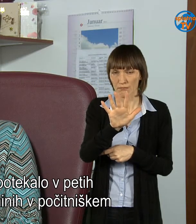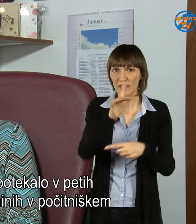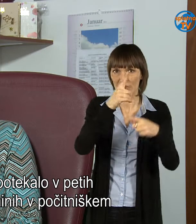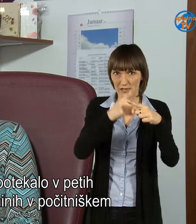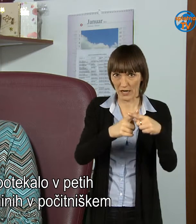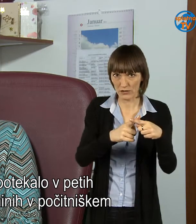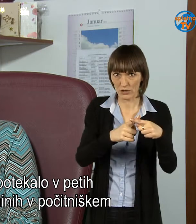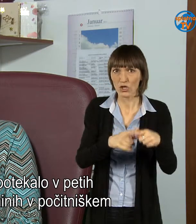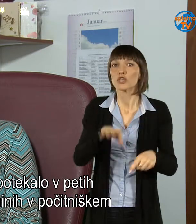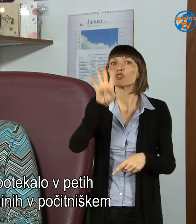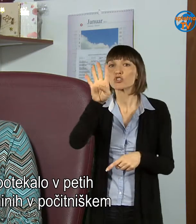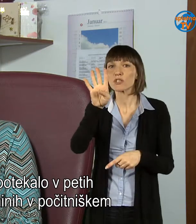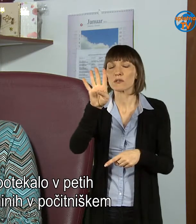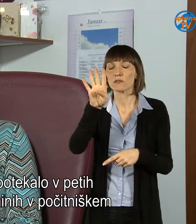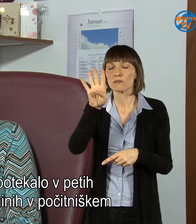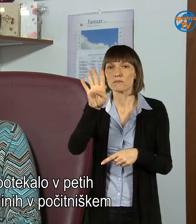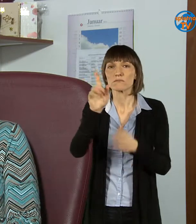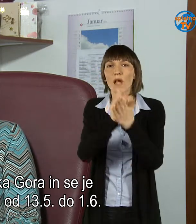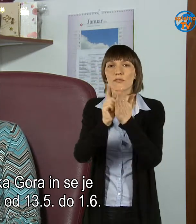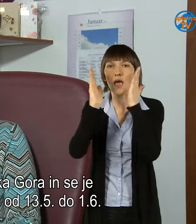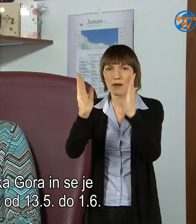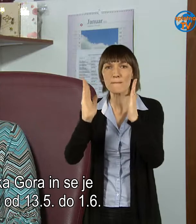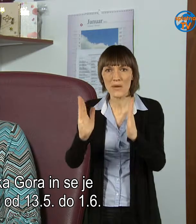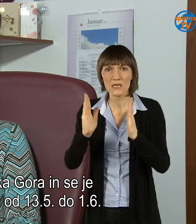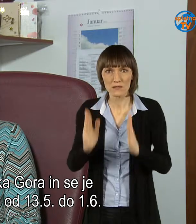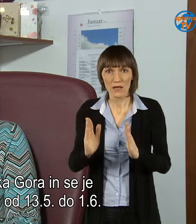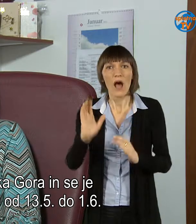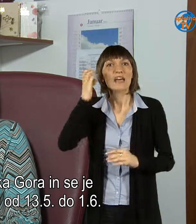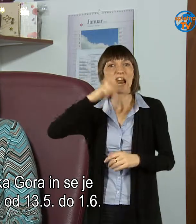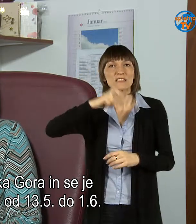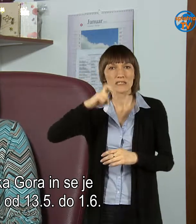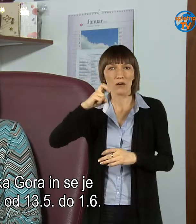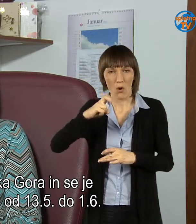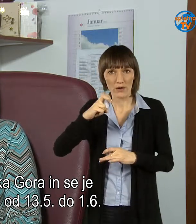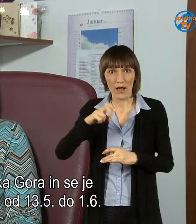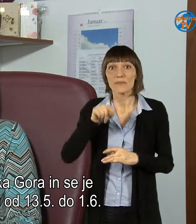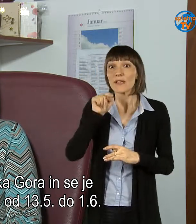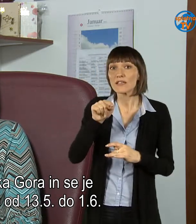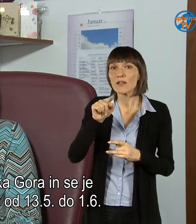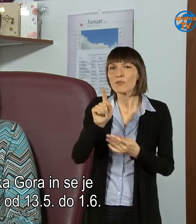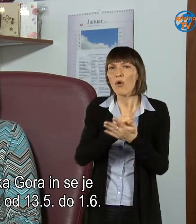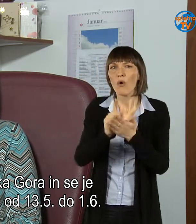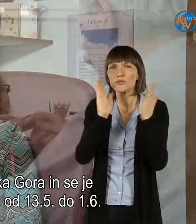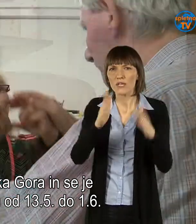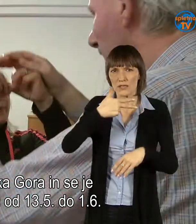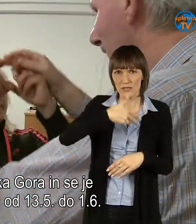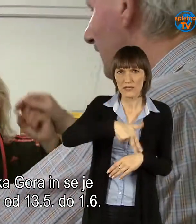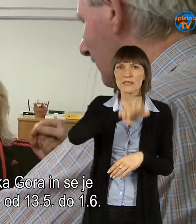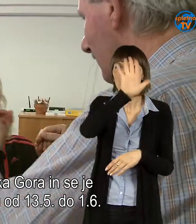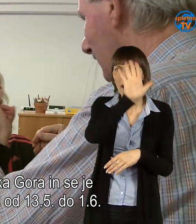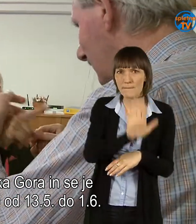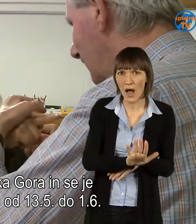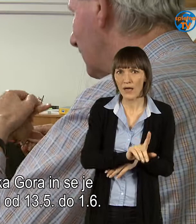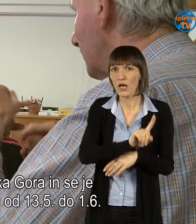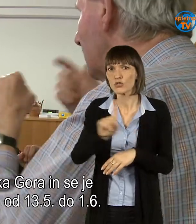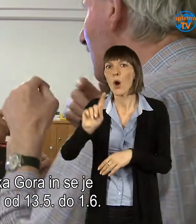štiridnevnih terminih v počitniškem domu Kranjska Gora in se je odvijalo v času od 13.